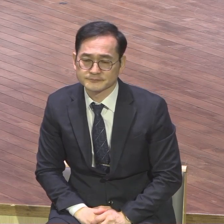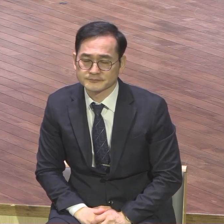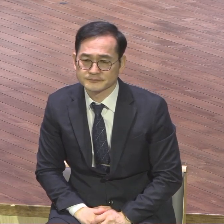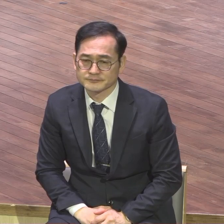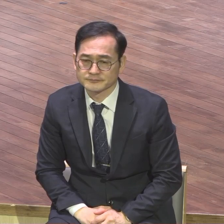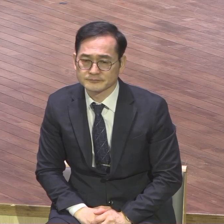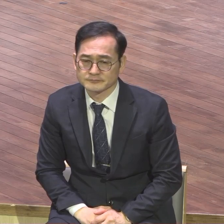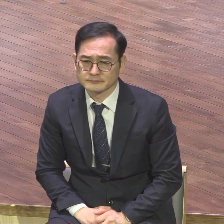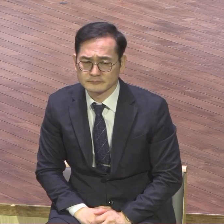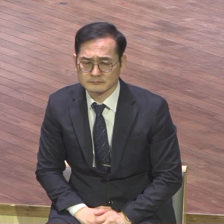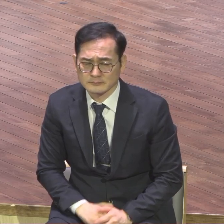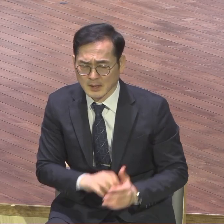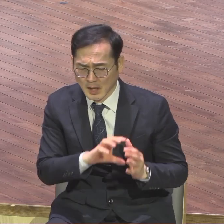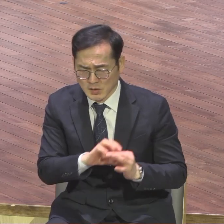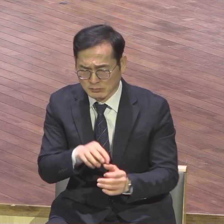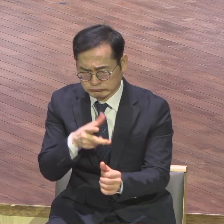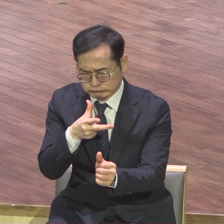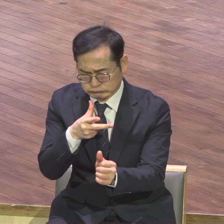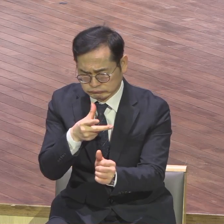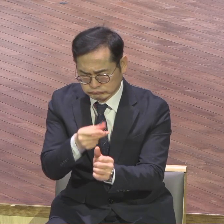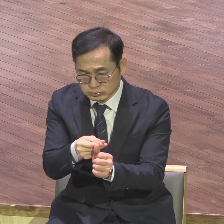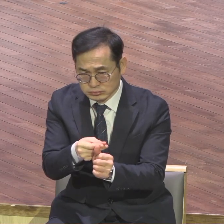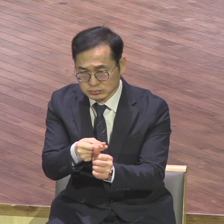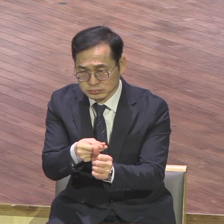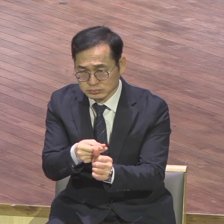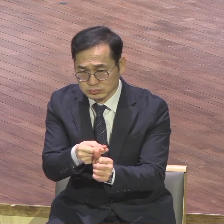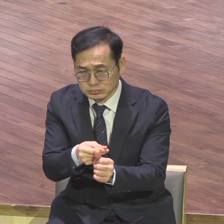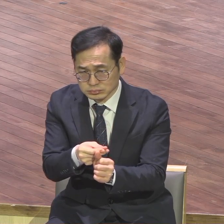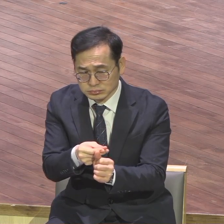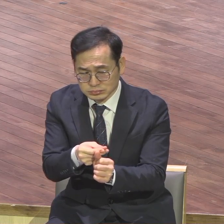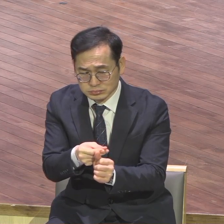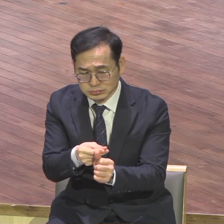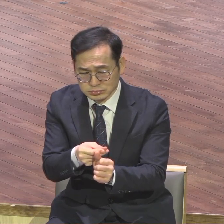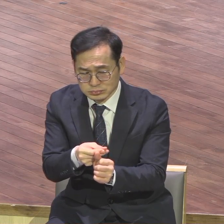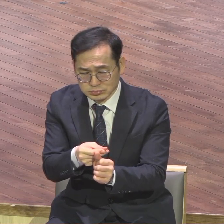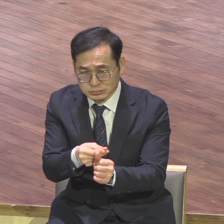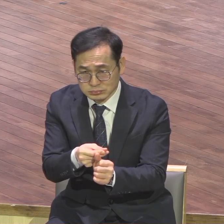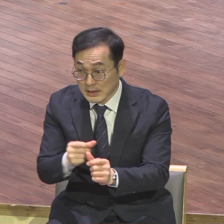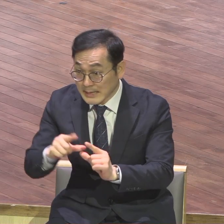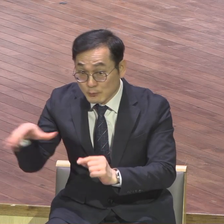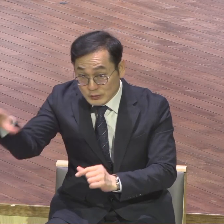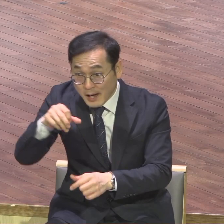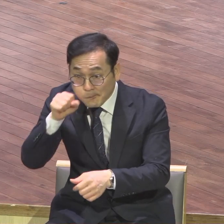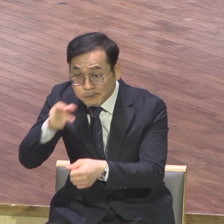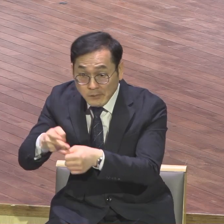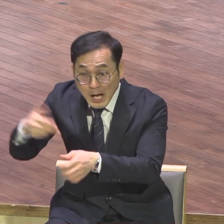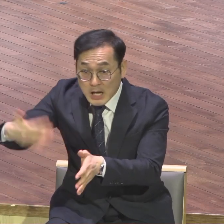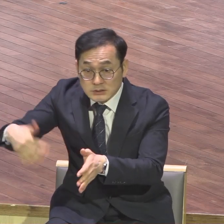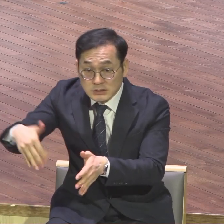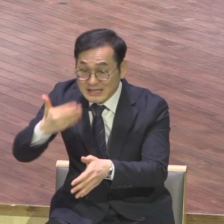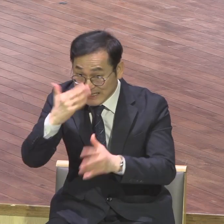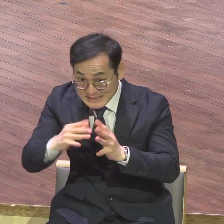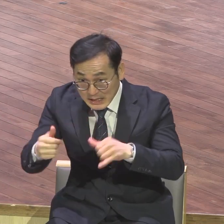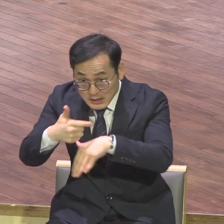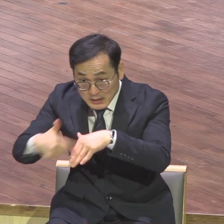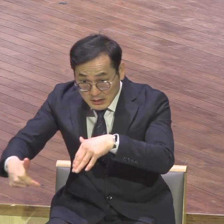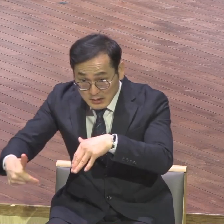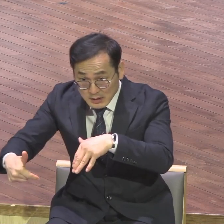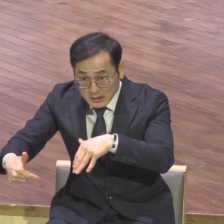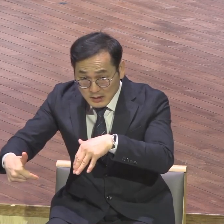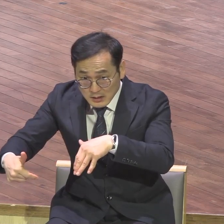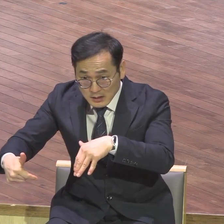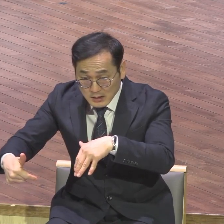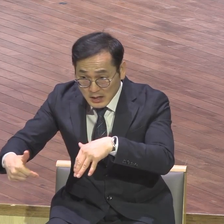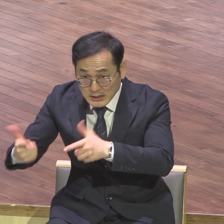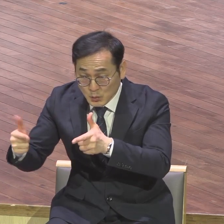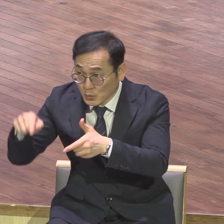주장을 한단 말이에요. 이방인 출신들이 이 빌립보 교회 성도들이 다인데 누가 할례 받았어요? 아무도 안 받았거든요.